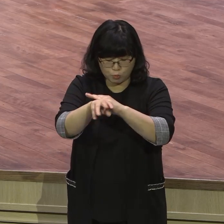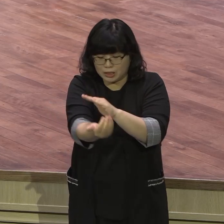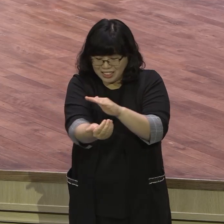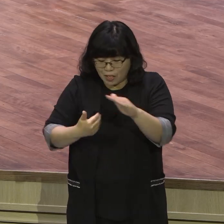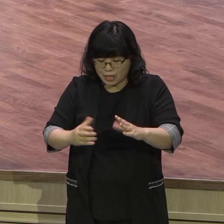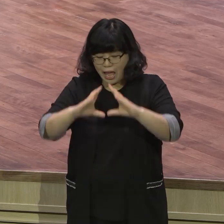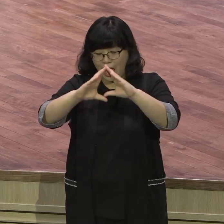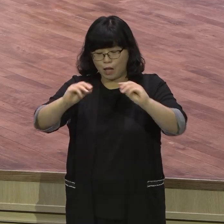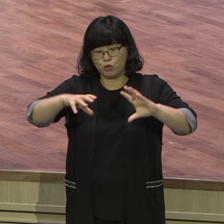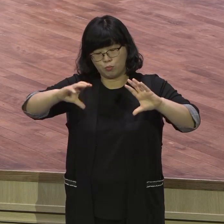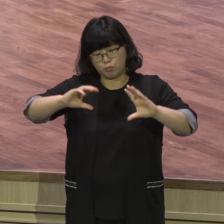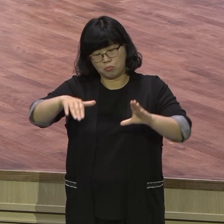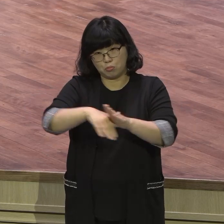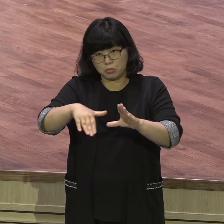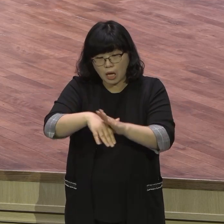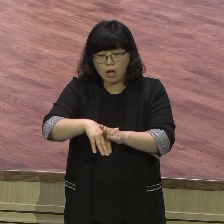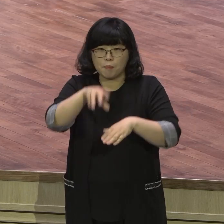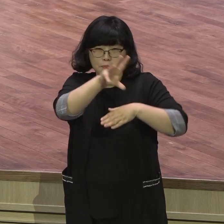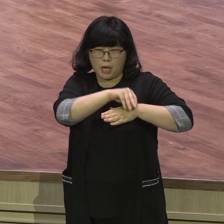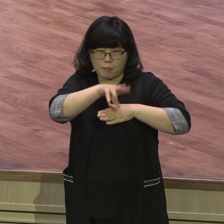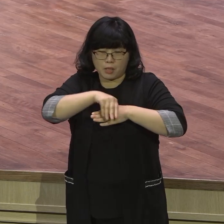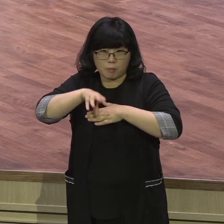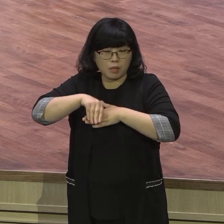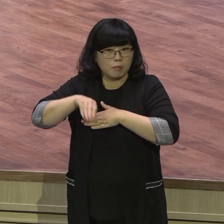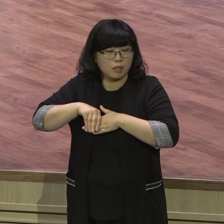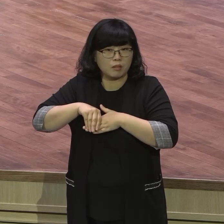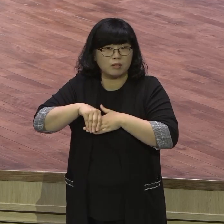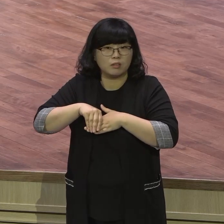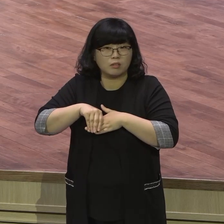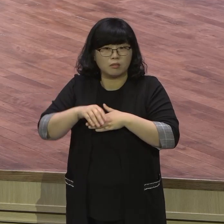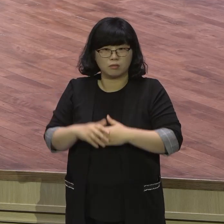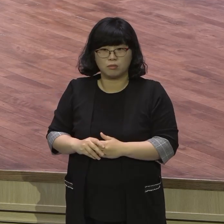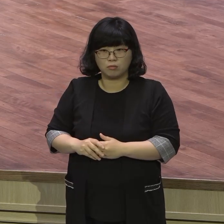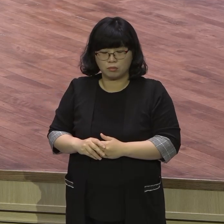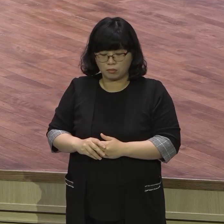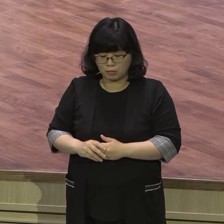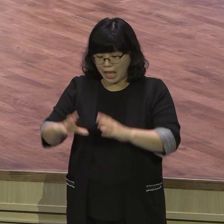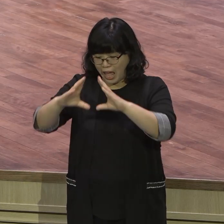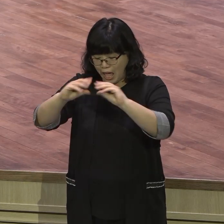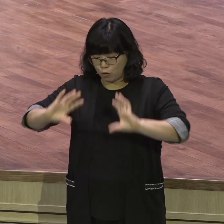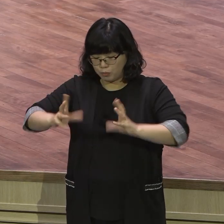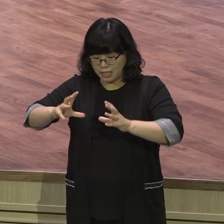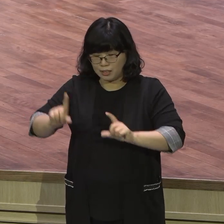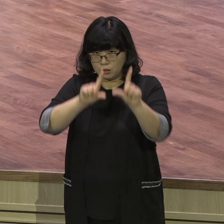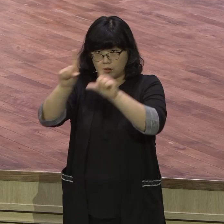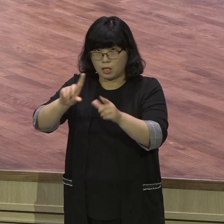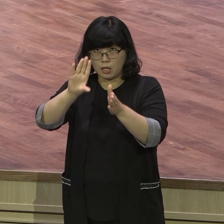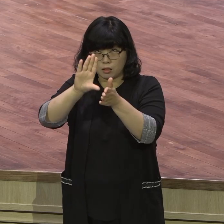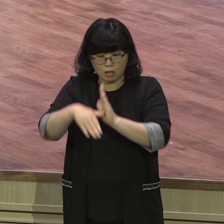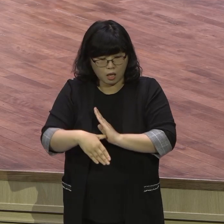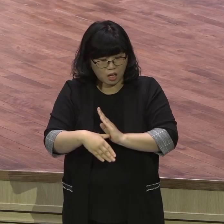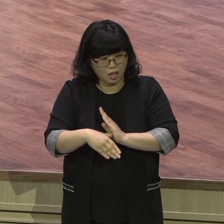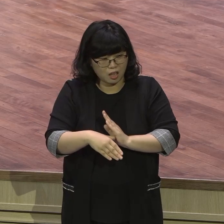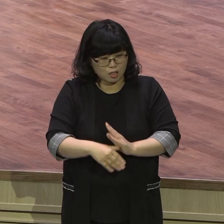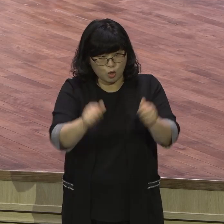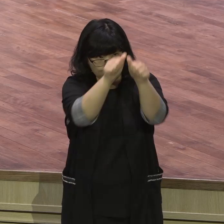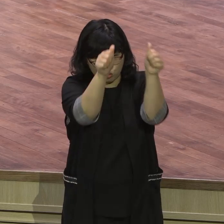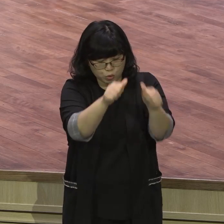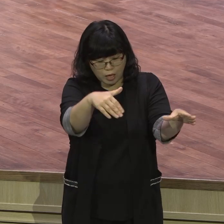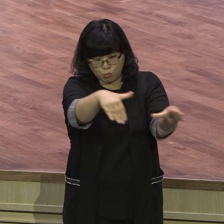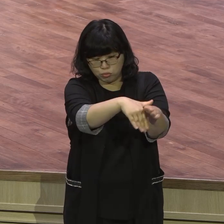우상문화에 젖어서 그것이 어떻게 됐냐? 각인뿔이 체질이 되어 있었어요. 체질이 되어 있어요.